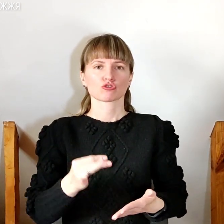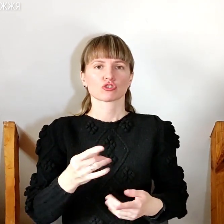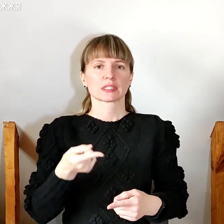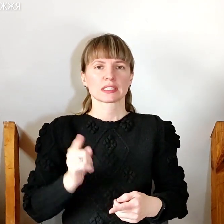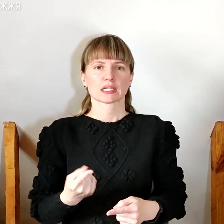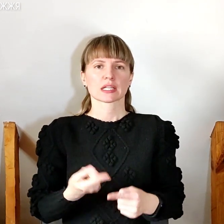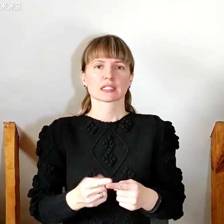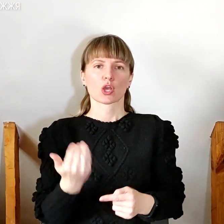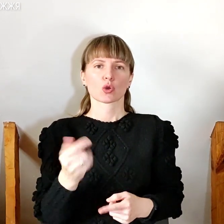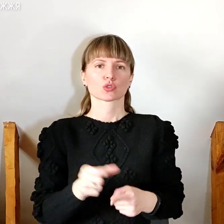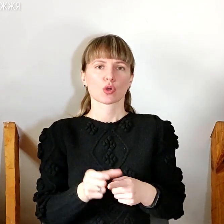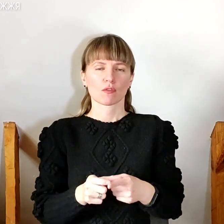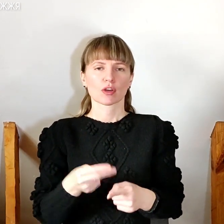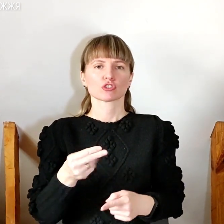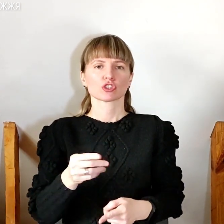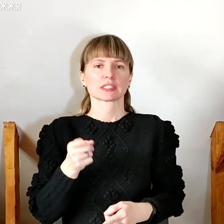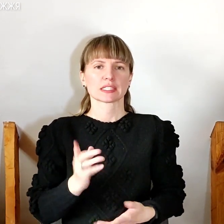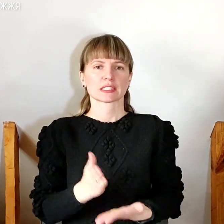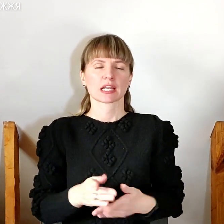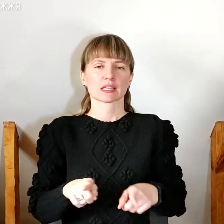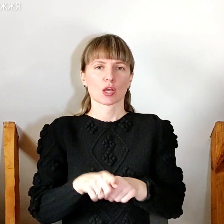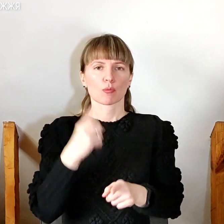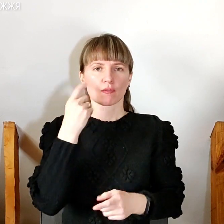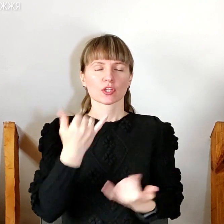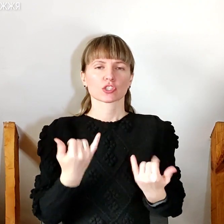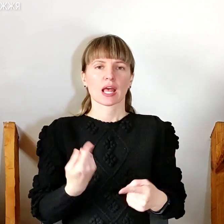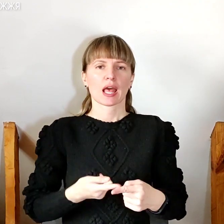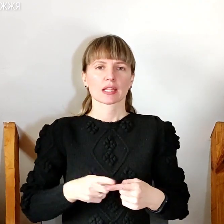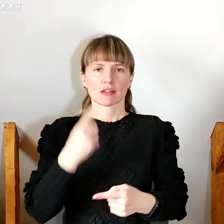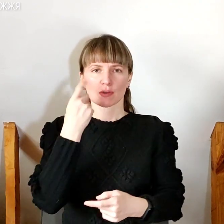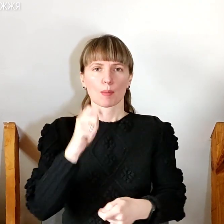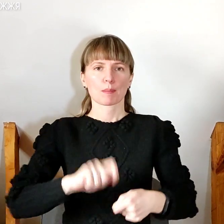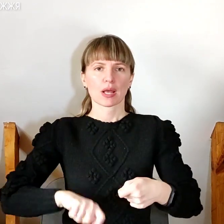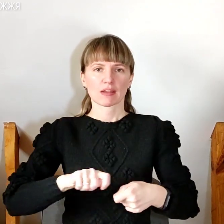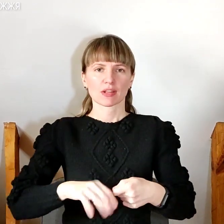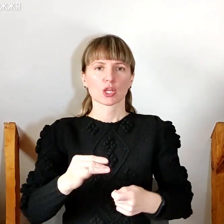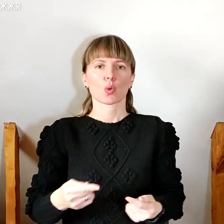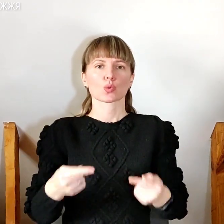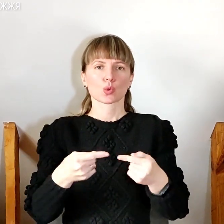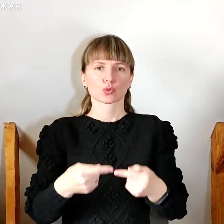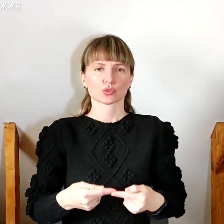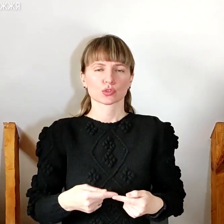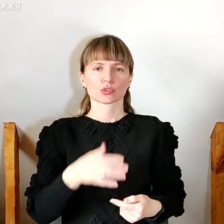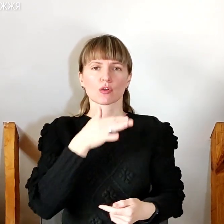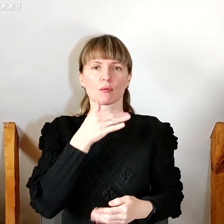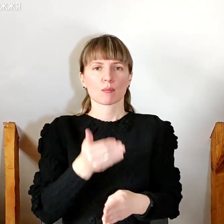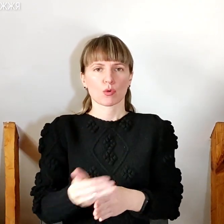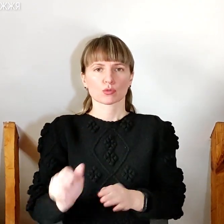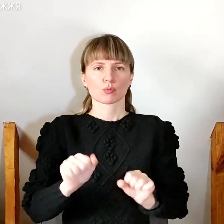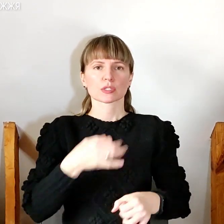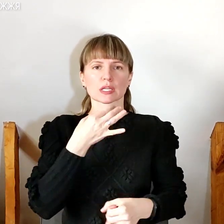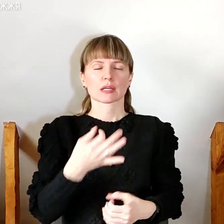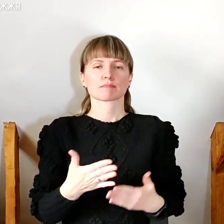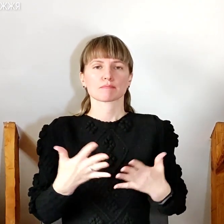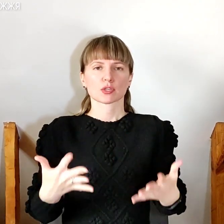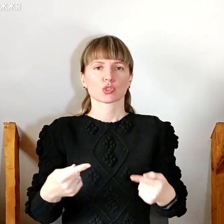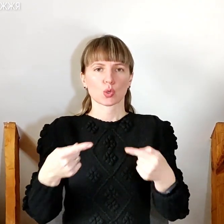повідомлення, зараз ця інформація перевіряється та уточнюється, тож згодом ми зможемо сказати вже більш точніше. Бердянськ. Щодо